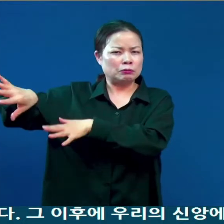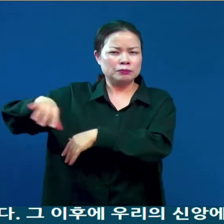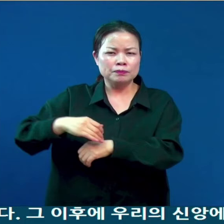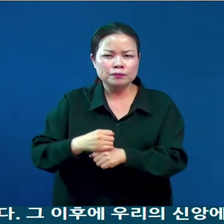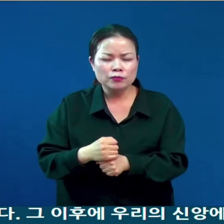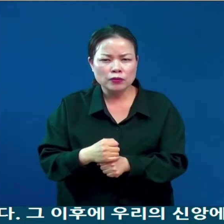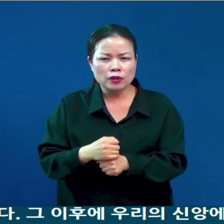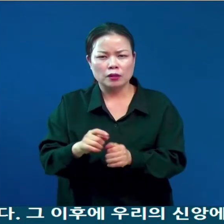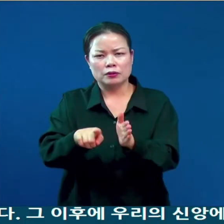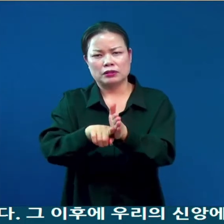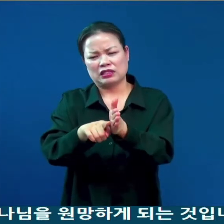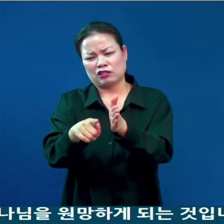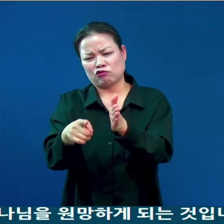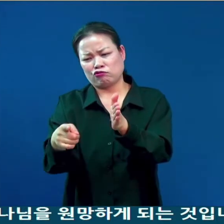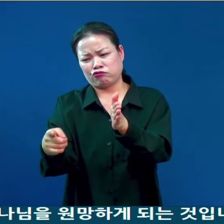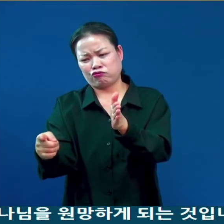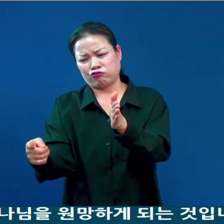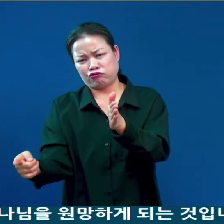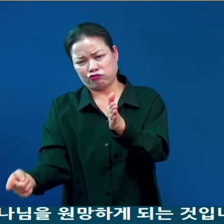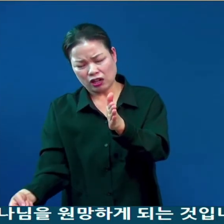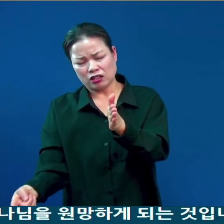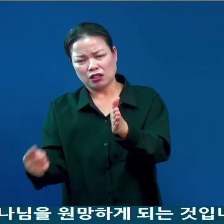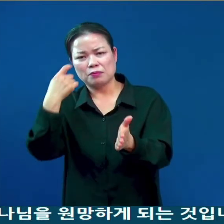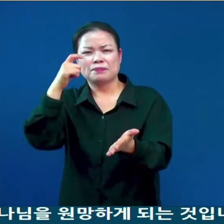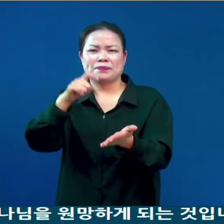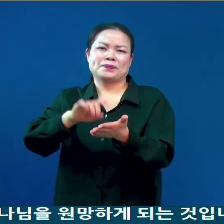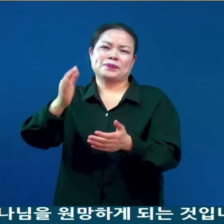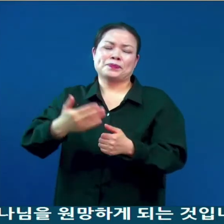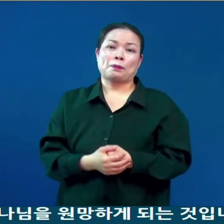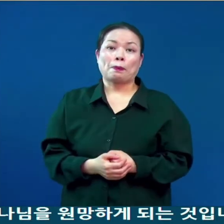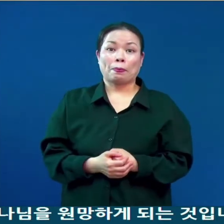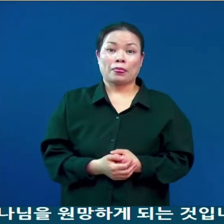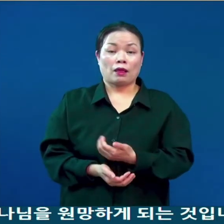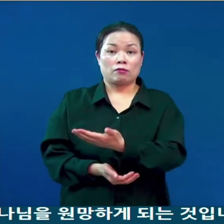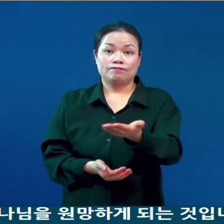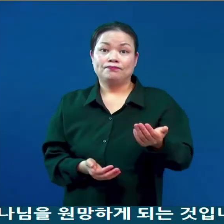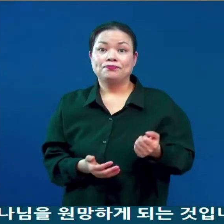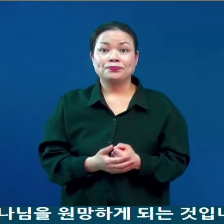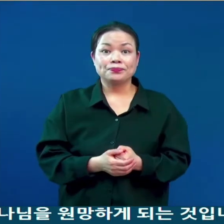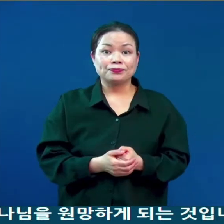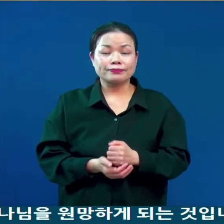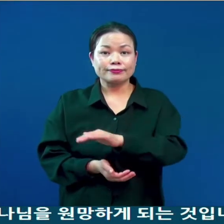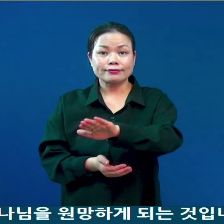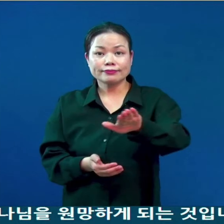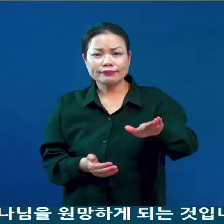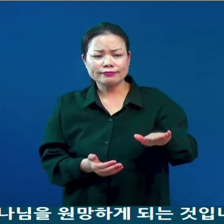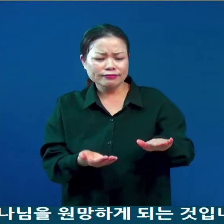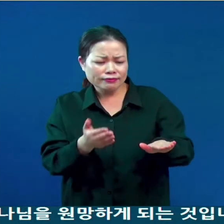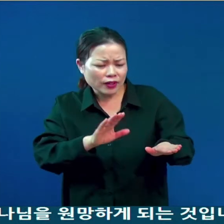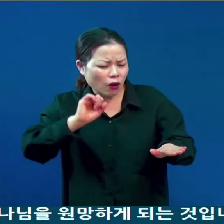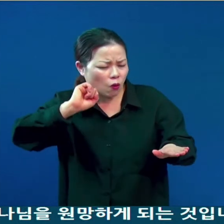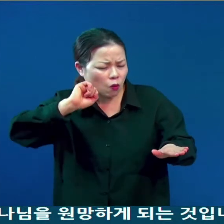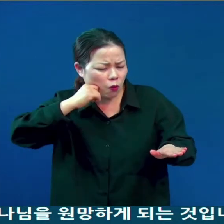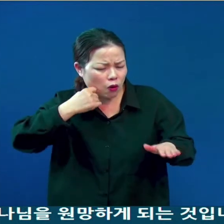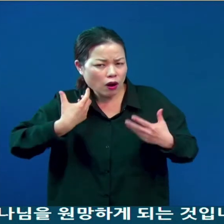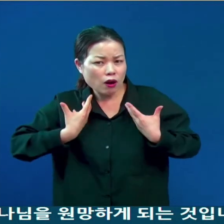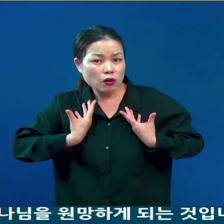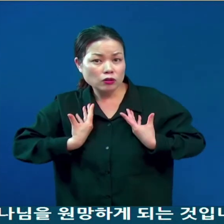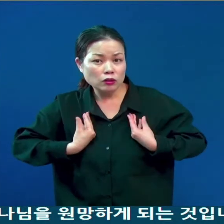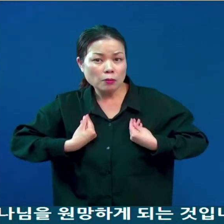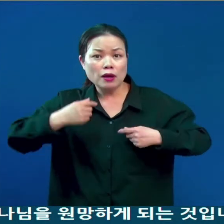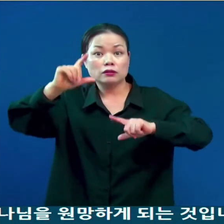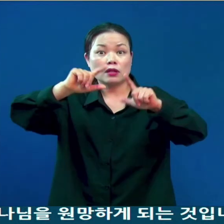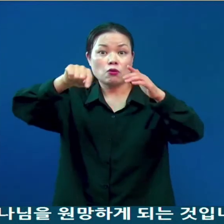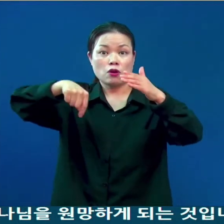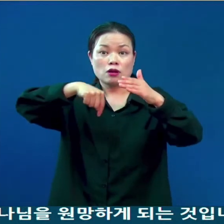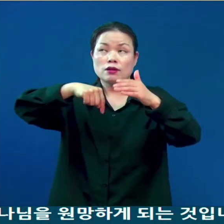우리의 불신앙의 모습들을 우리는 발견하게 됩니다. 사랑하는 여러분, 우리는 그러나 이런 어려움과 절망의 상황